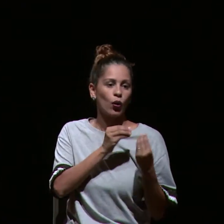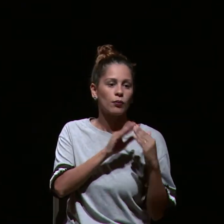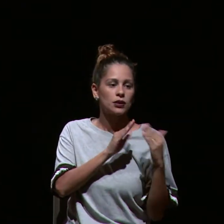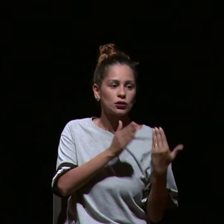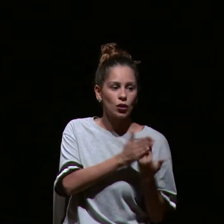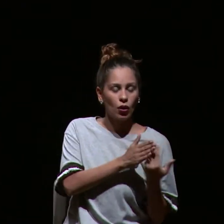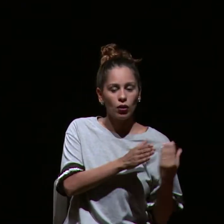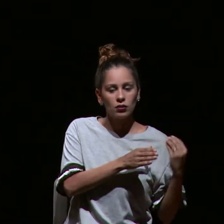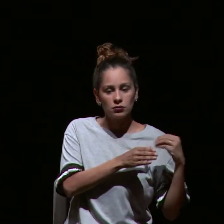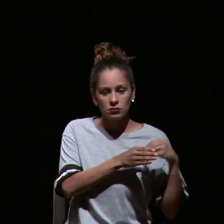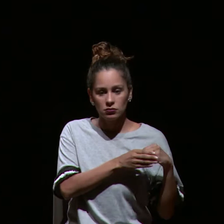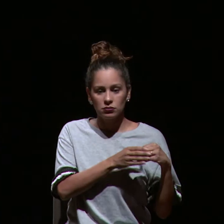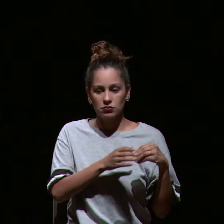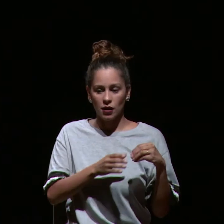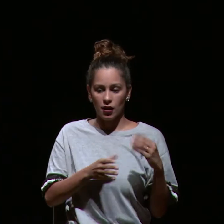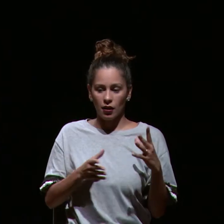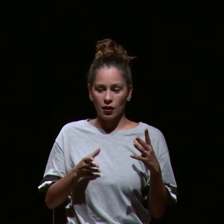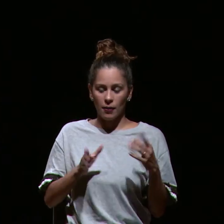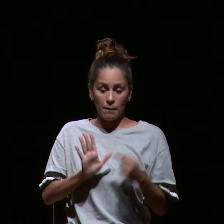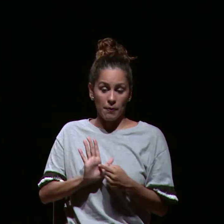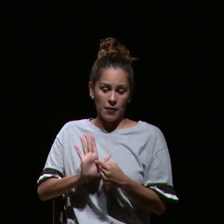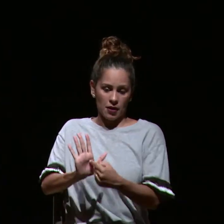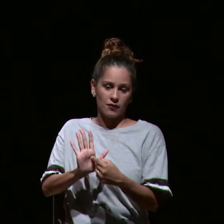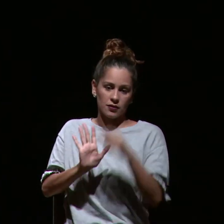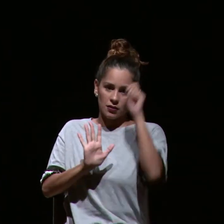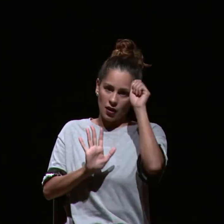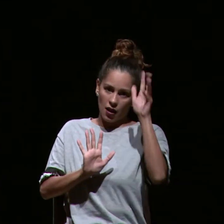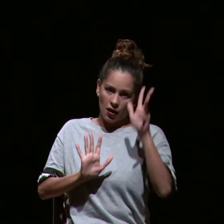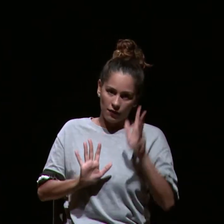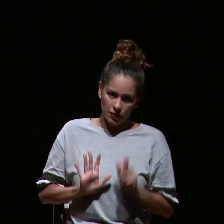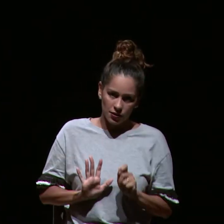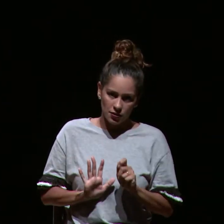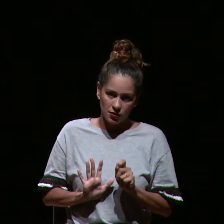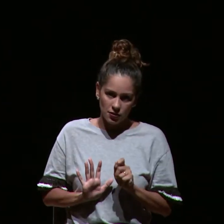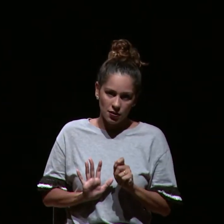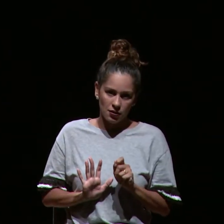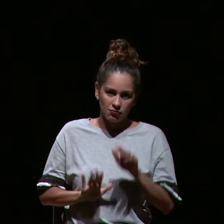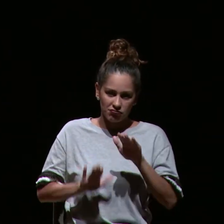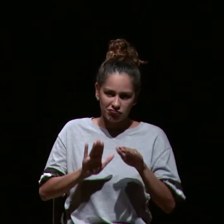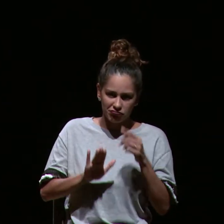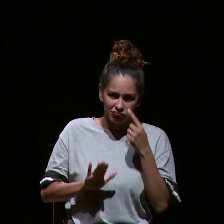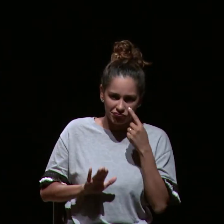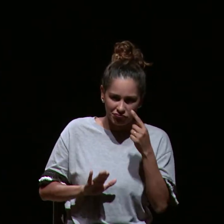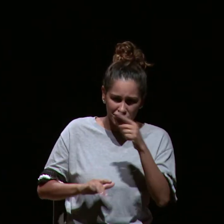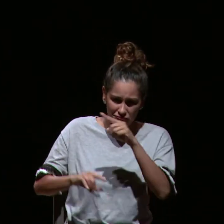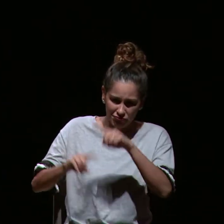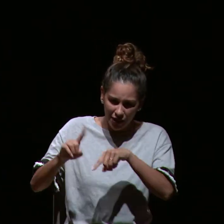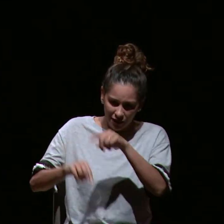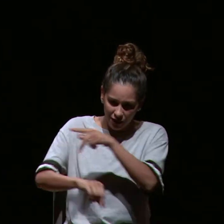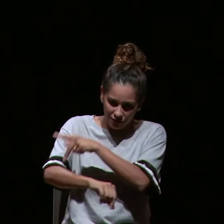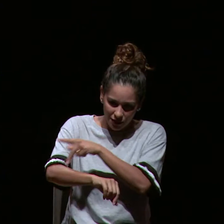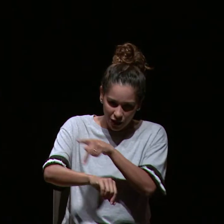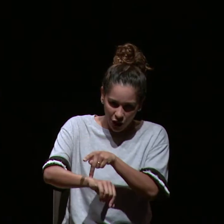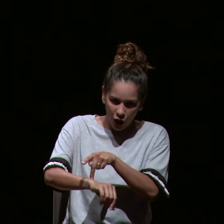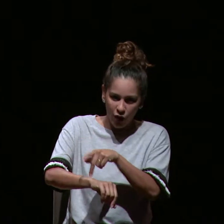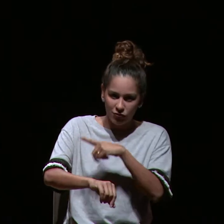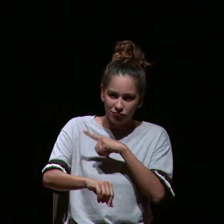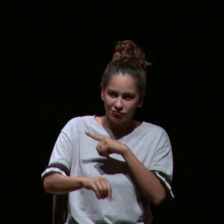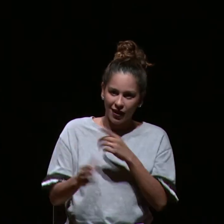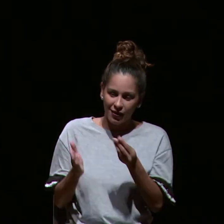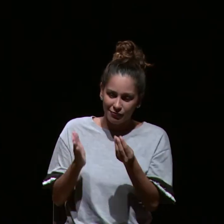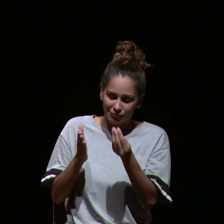essas manifestações afro-brasileiras, onde, volta e meia, nos deparamos com textos e imagens presentes em materiais didáticos e